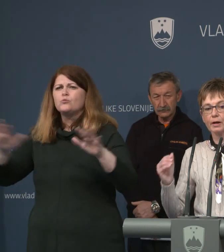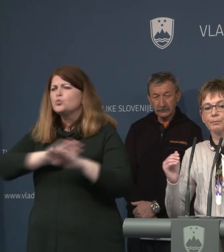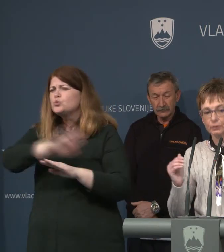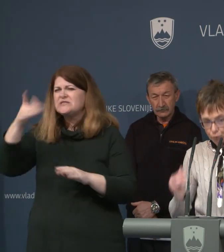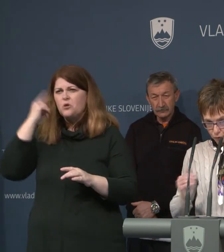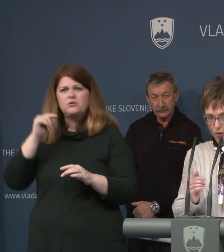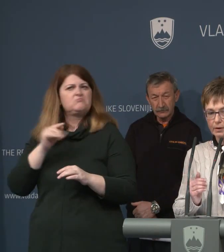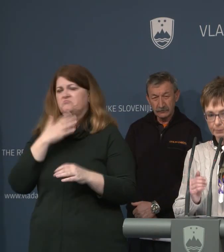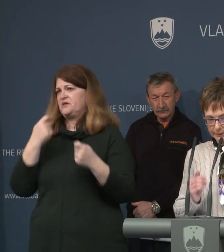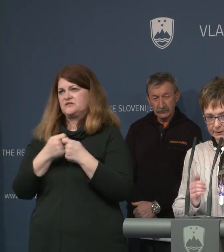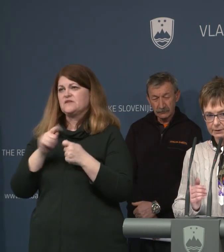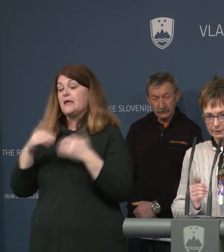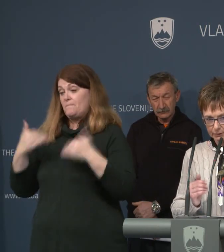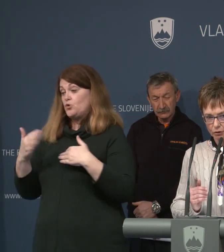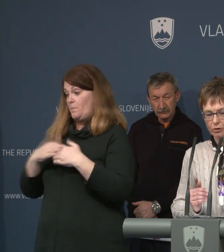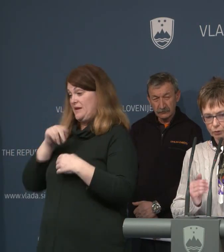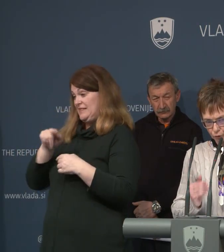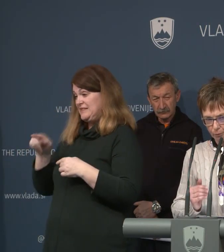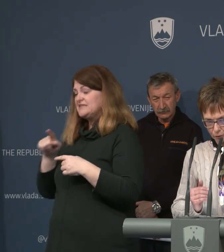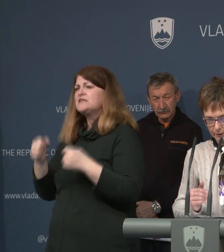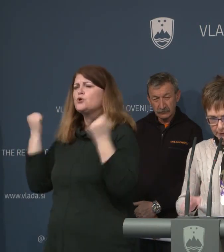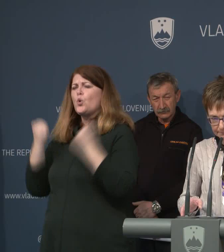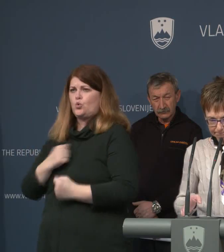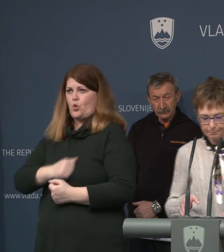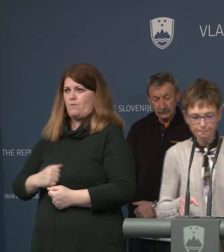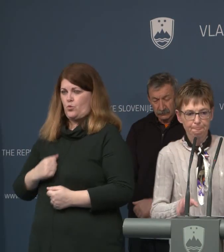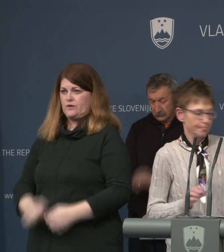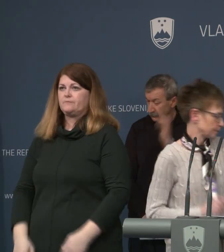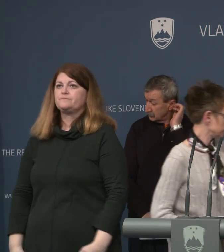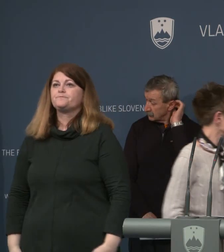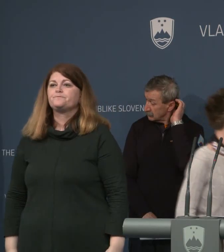nesmiselno, je pa nujno pri tistih, ki so hudo bolni.